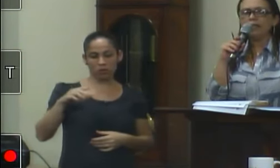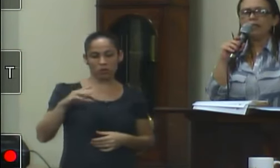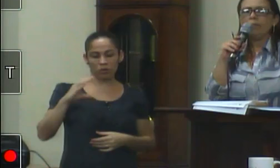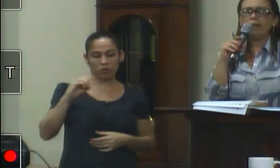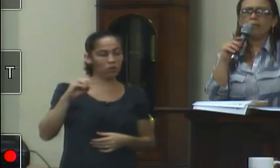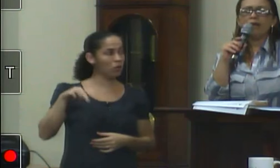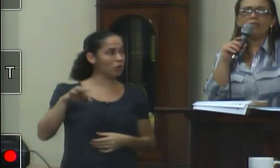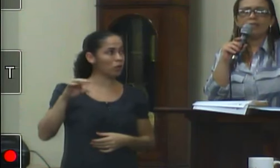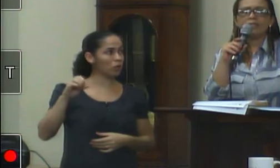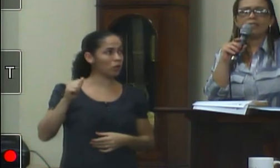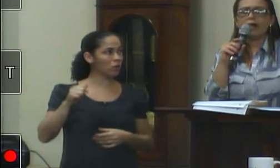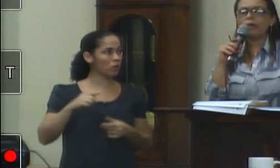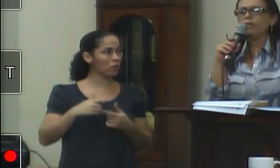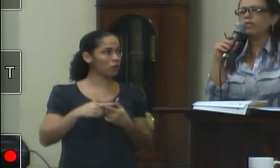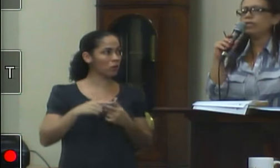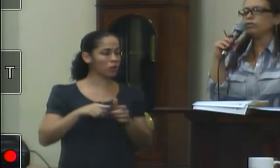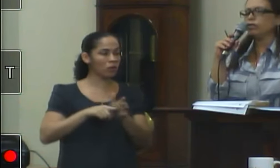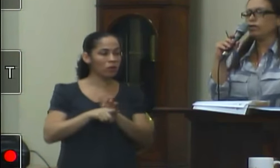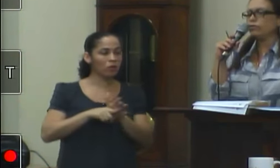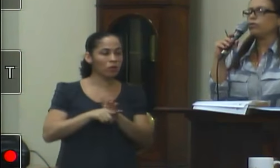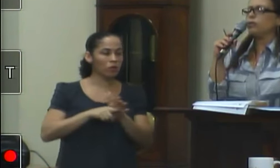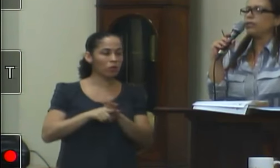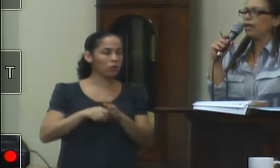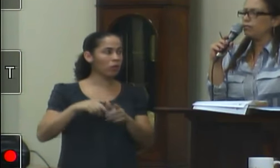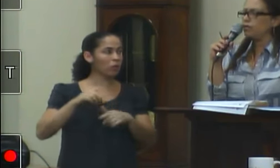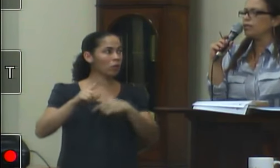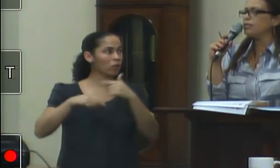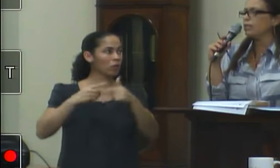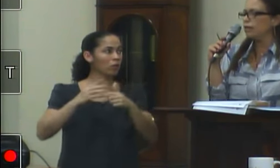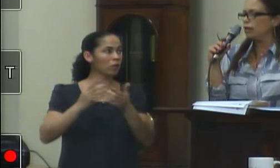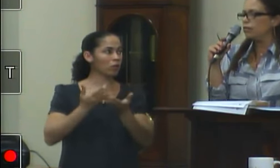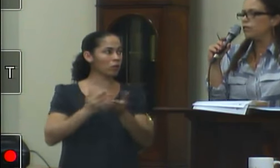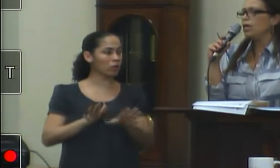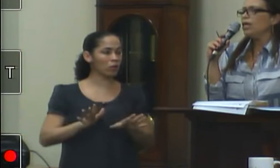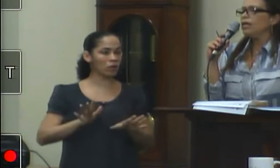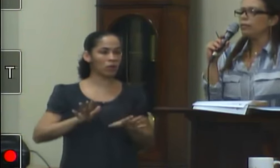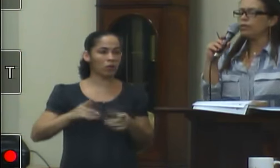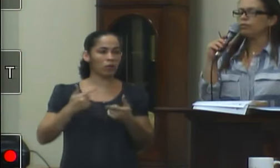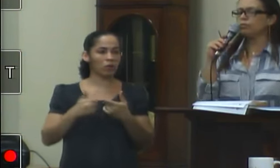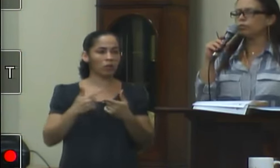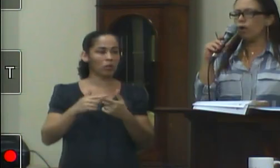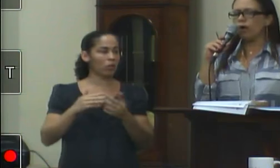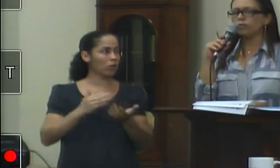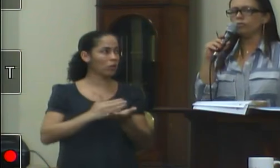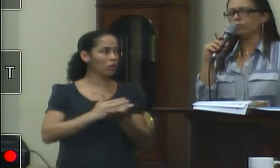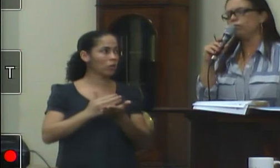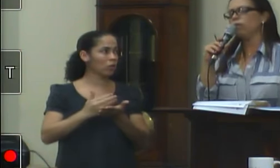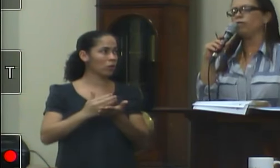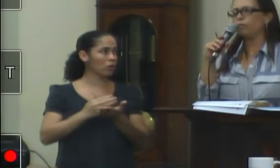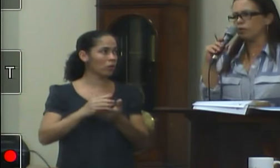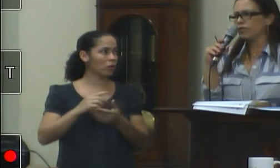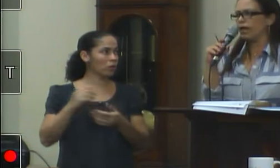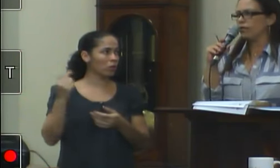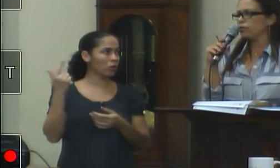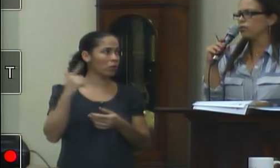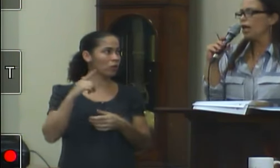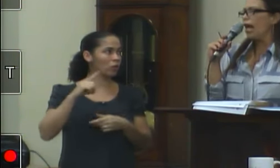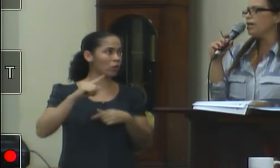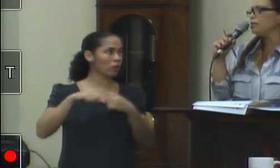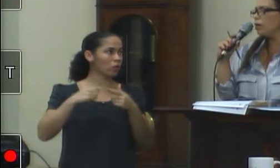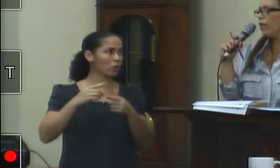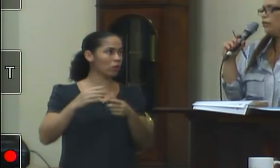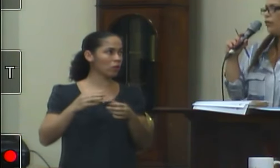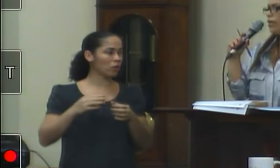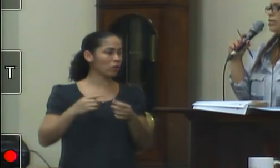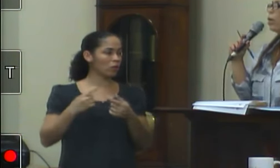suspender para uma avaliação, e nisso nós suspendemos, cancelamos e abrimos todo um novo processo.